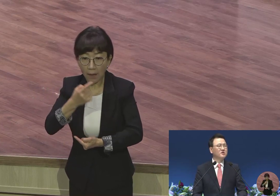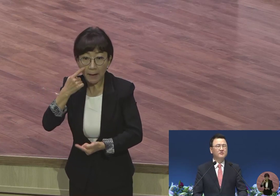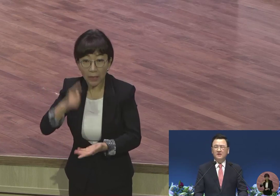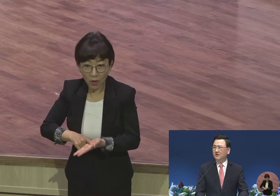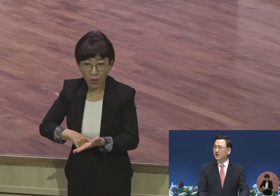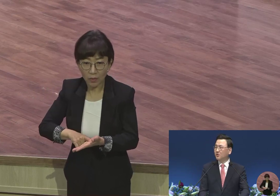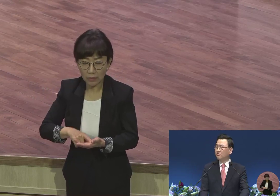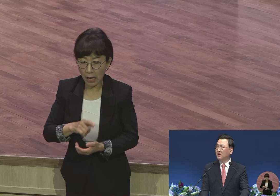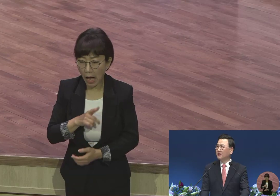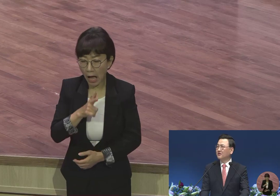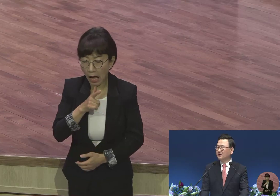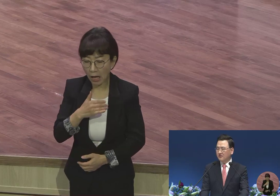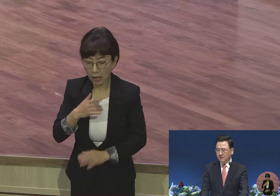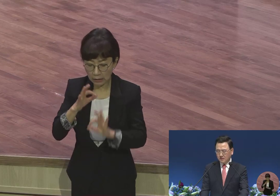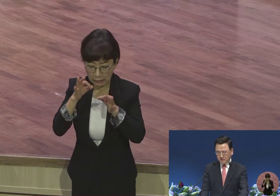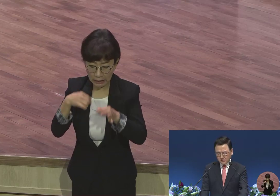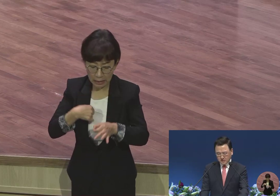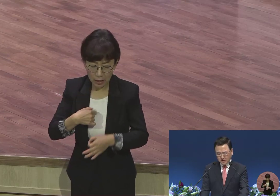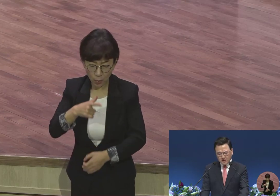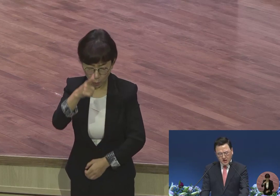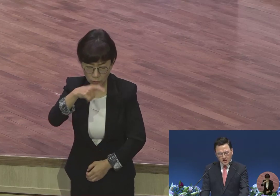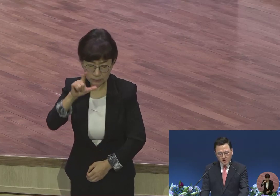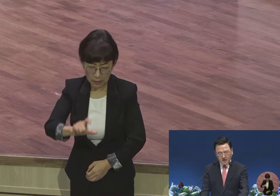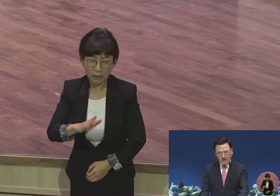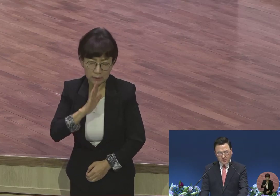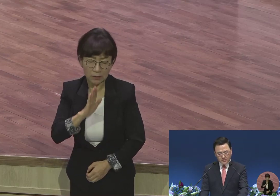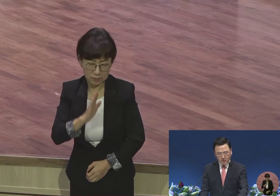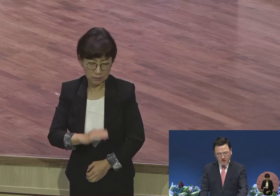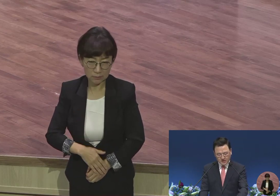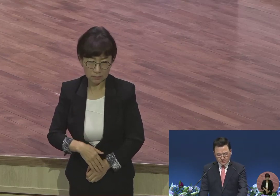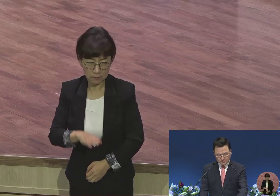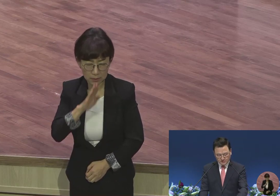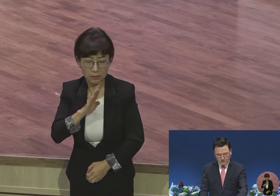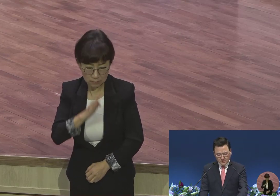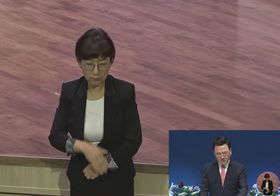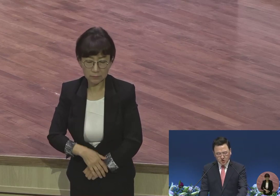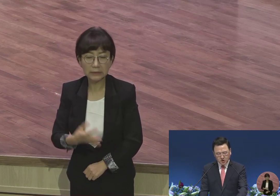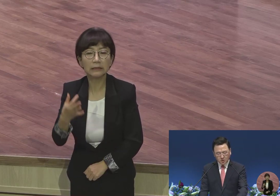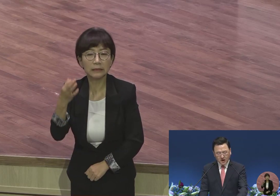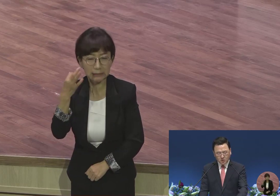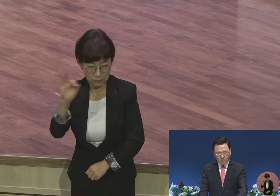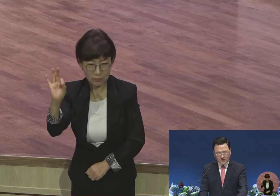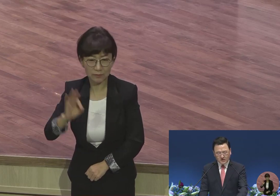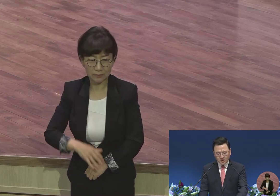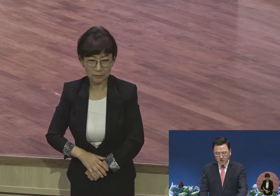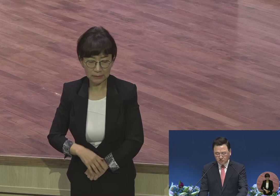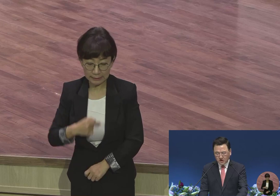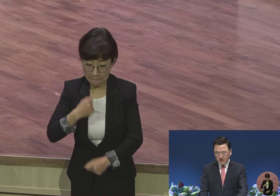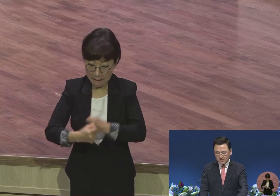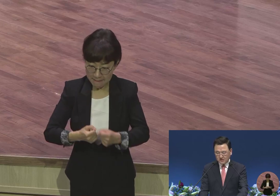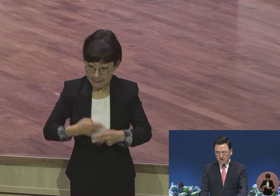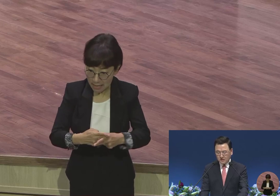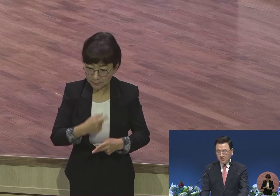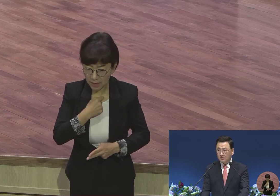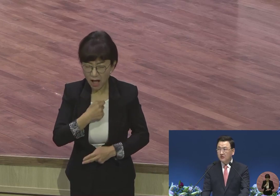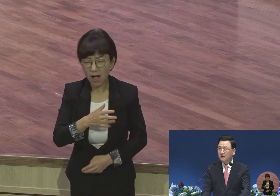내가 고집이 많은 사람이구나. 내 생각이 많은 사람이구나. 내 멋대로 하려고 하는 게